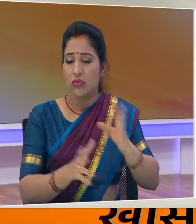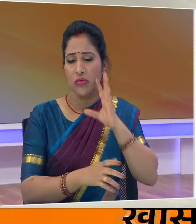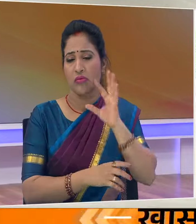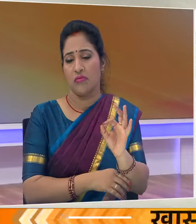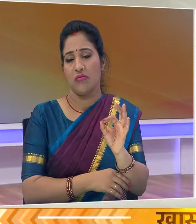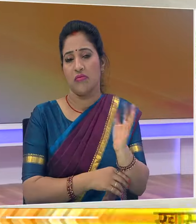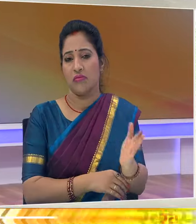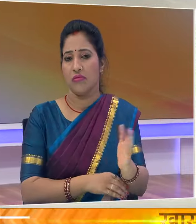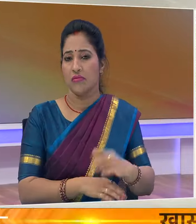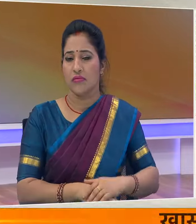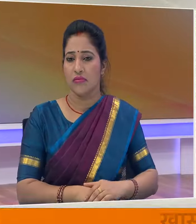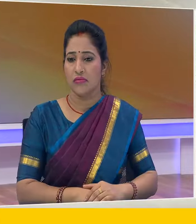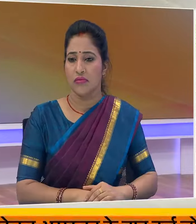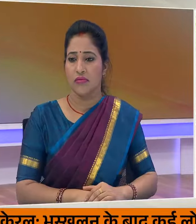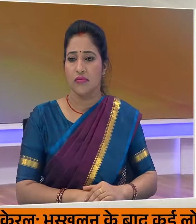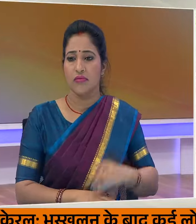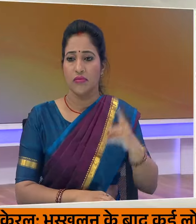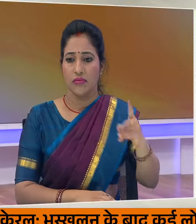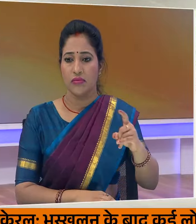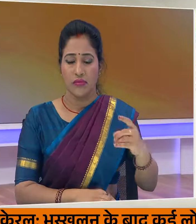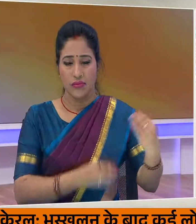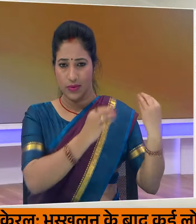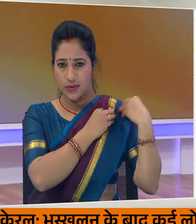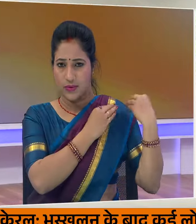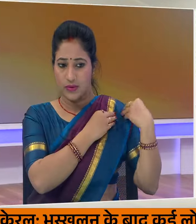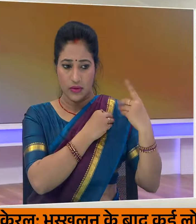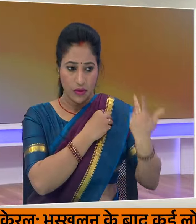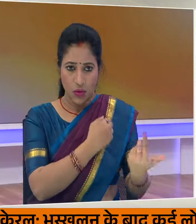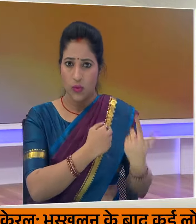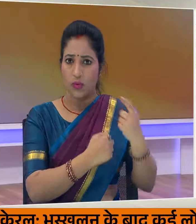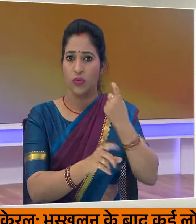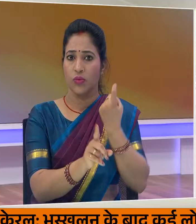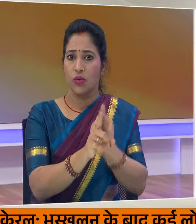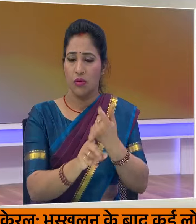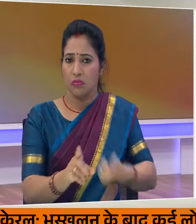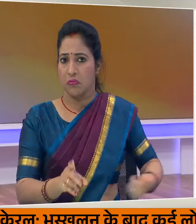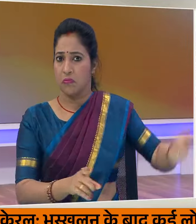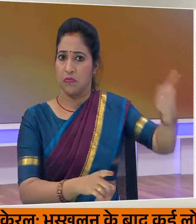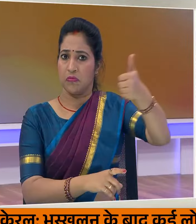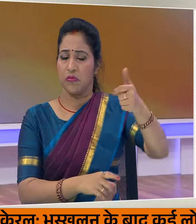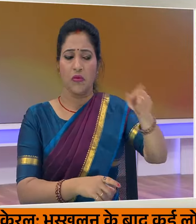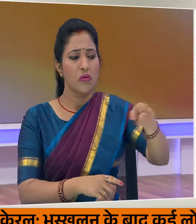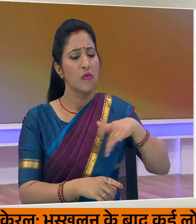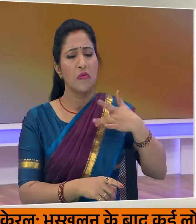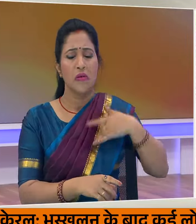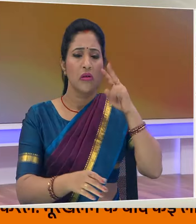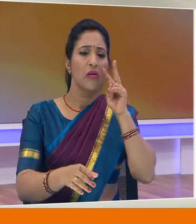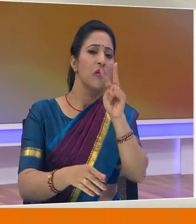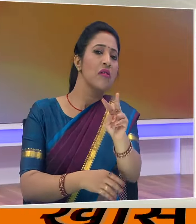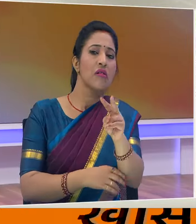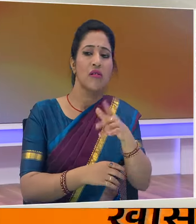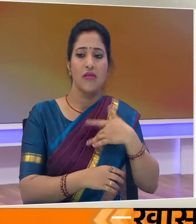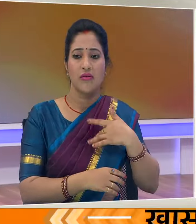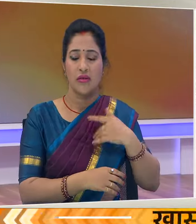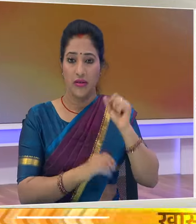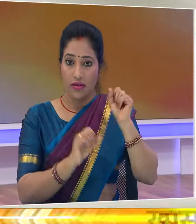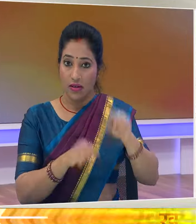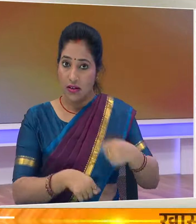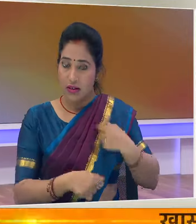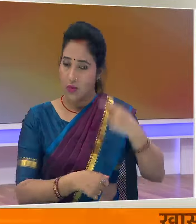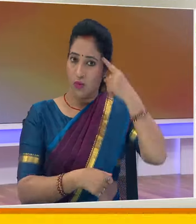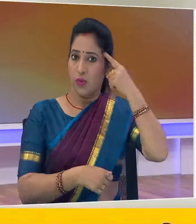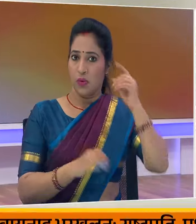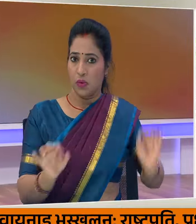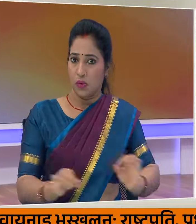महत्व है। आप एक कैडेट रही हैं, एक कैडेट से लेकर कर्नल तक का सफर किस तरह देखते हैं? मैं कभी सोचा नहीं कि